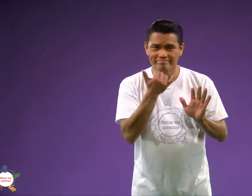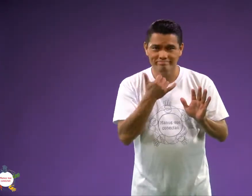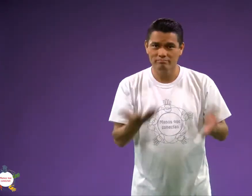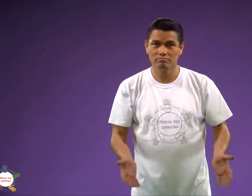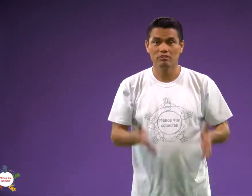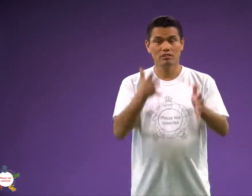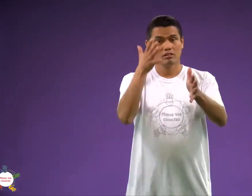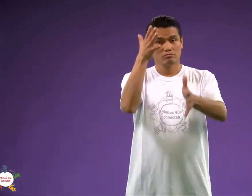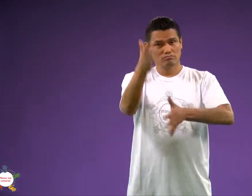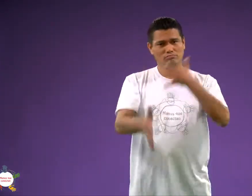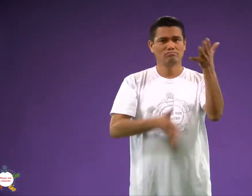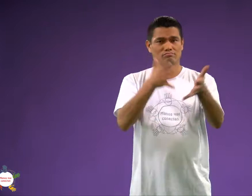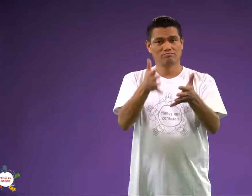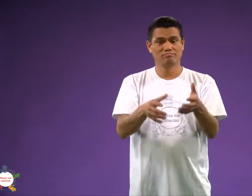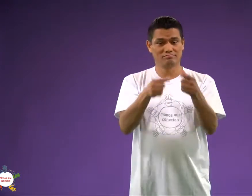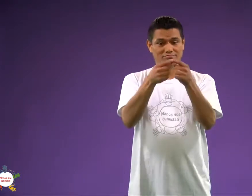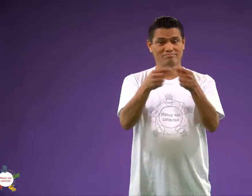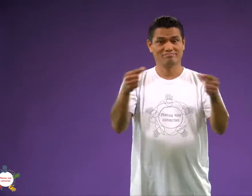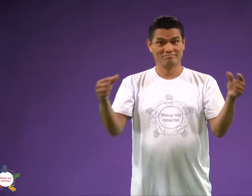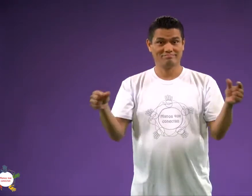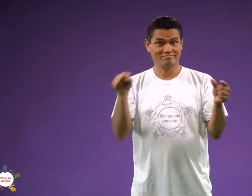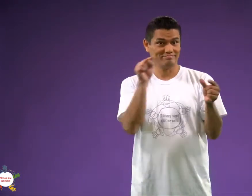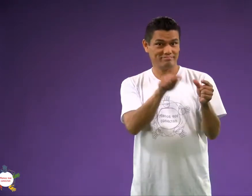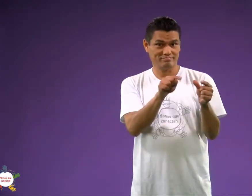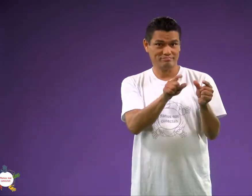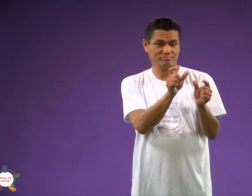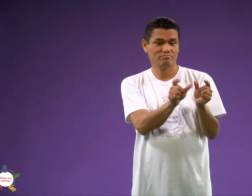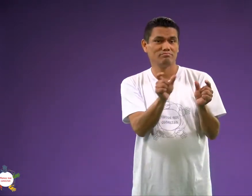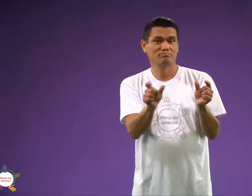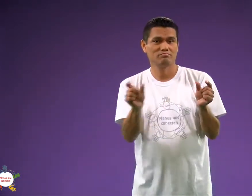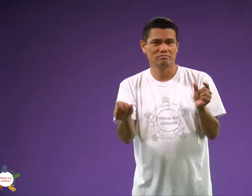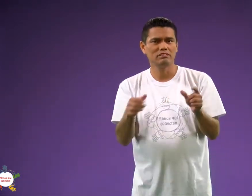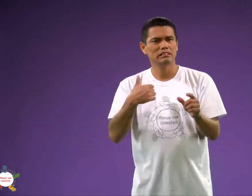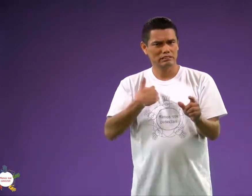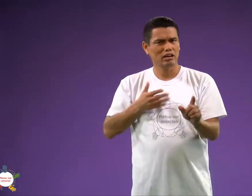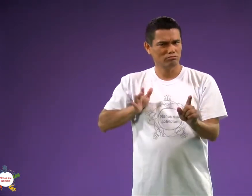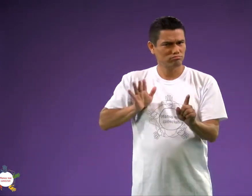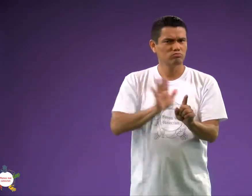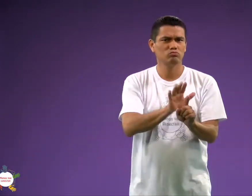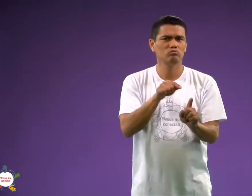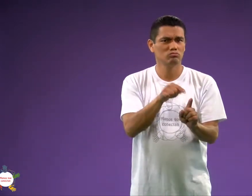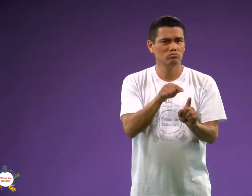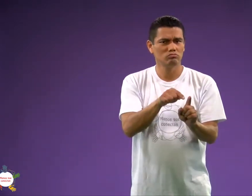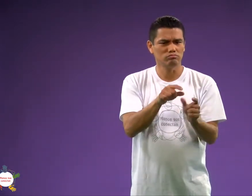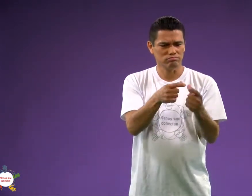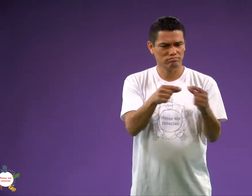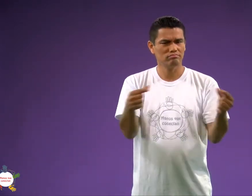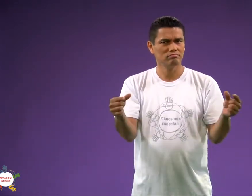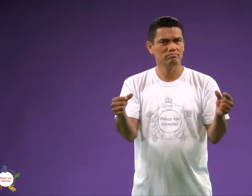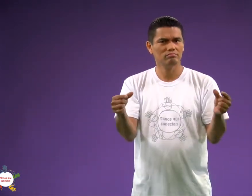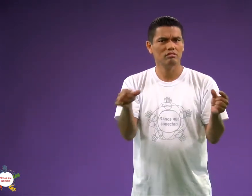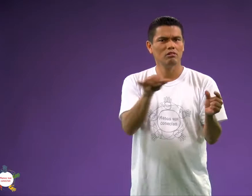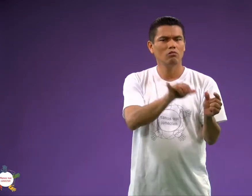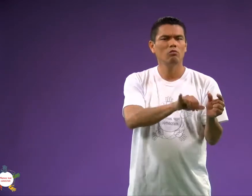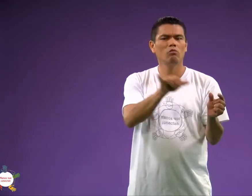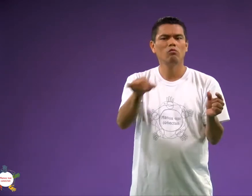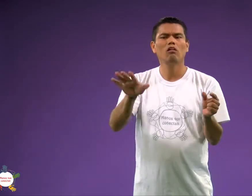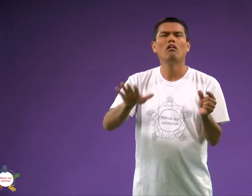Esto es falso. La lengua de señas tiene su propia gramática, igual que todas las lenguas.